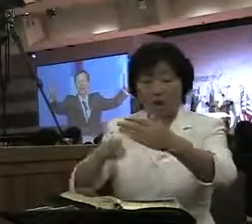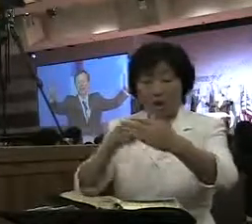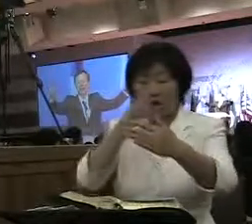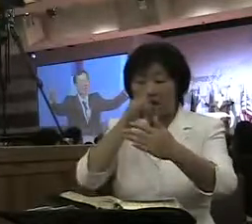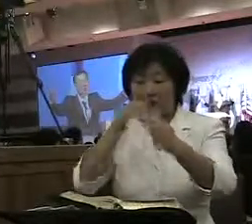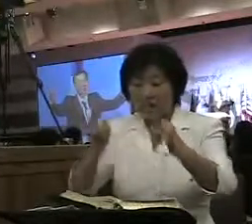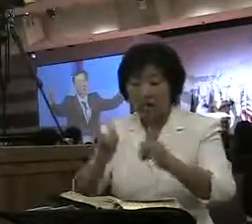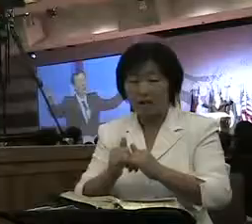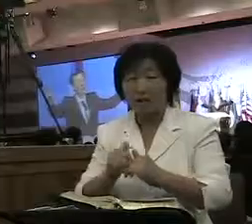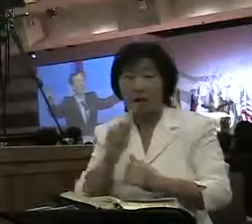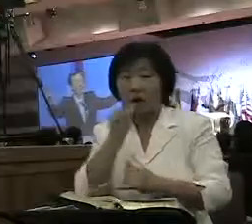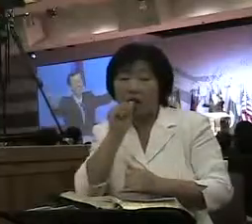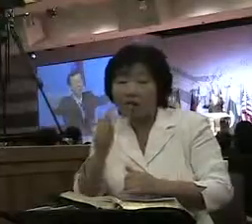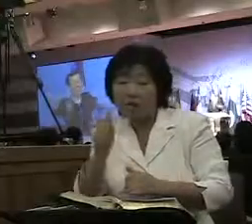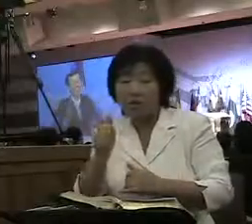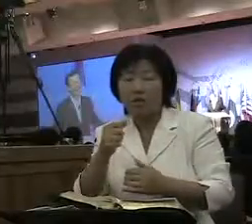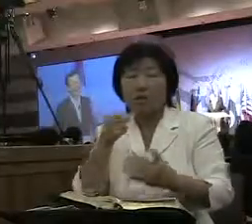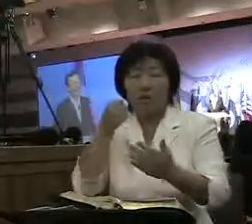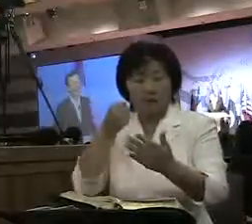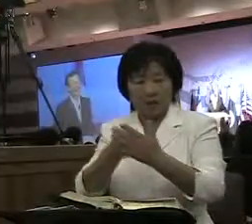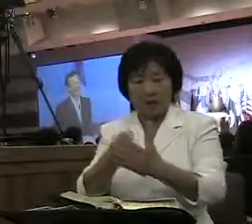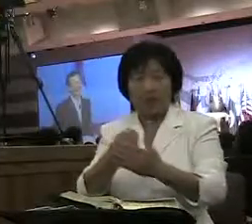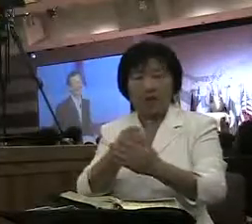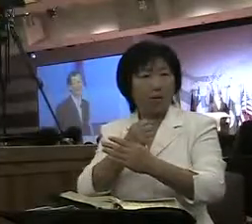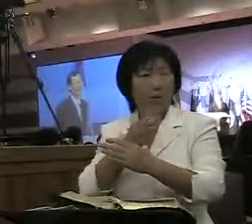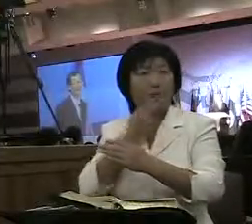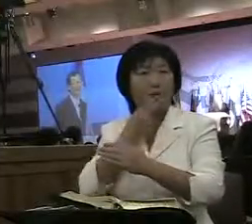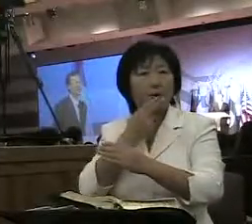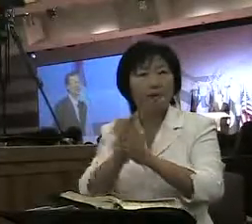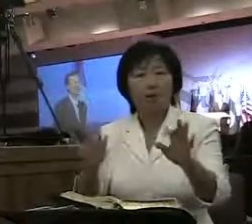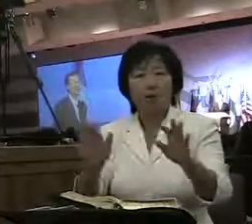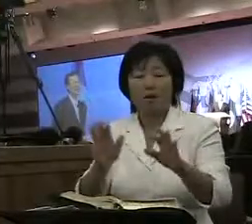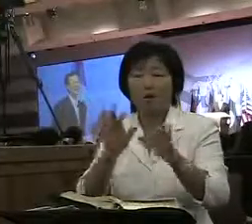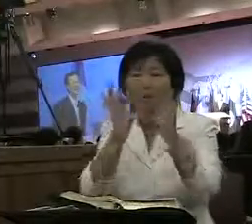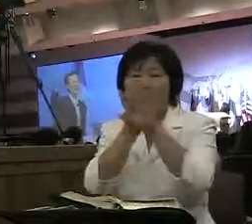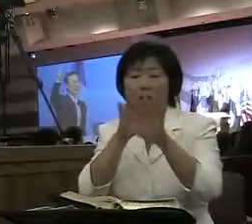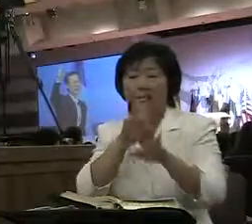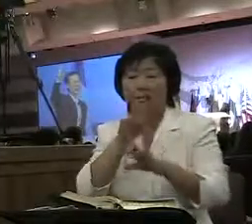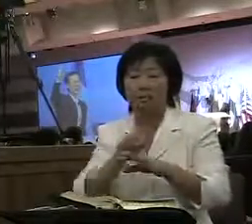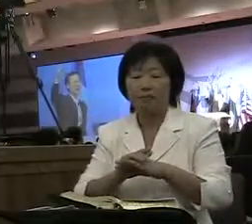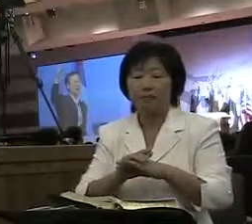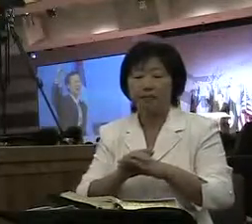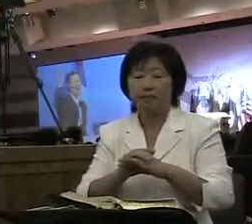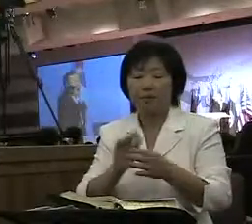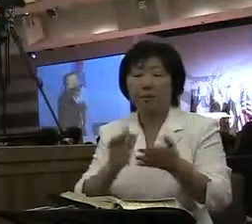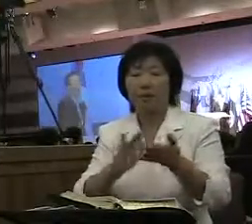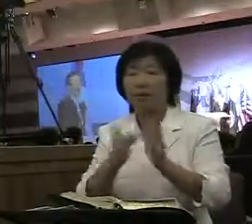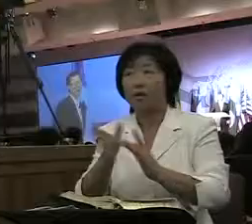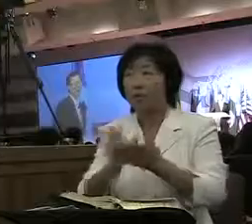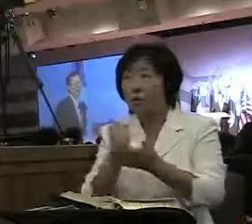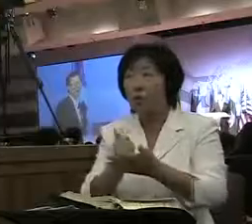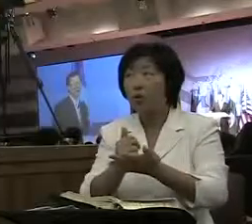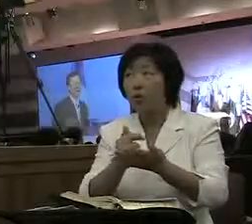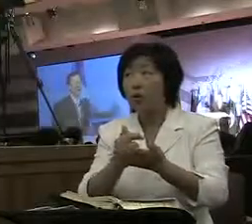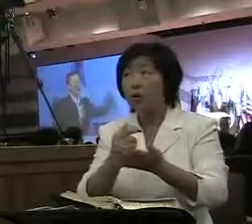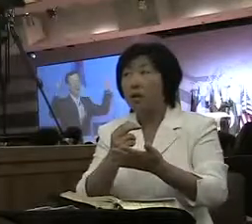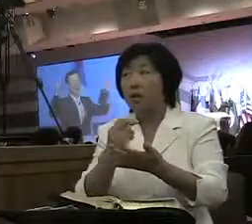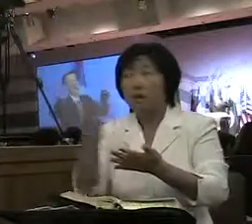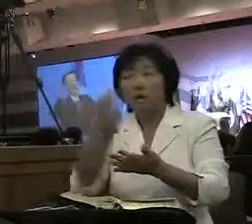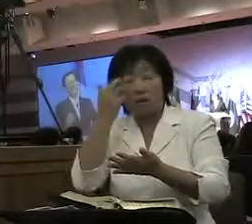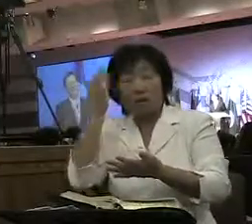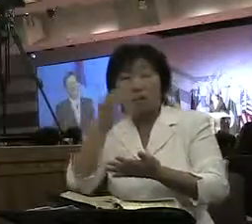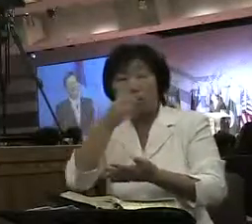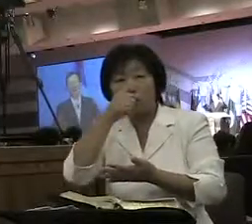자들에게는 결코 정죄함이 없나. 이는 그리스도 예수 안에 있는 생명의 성령의 법이